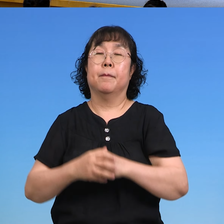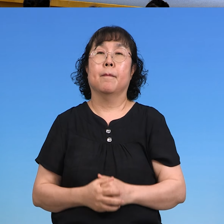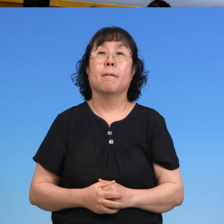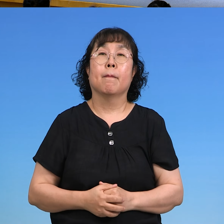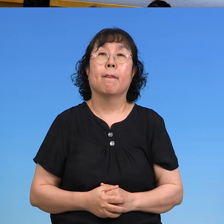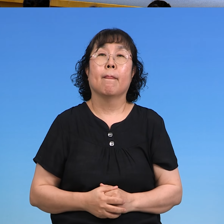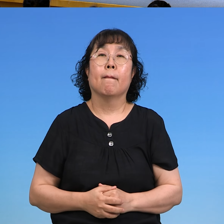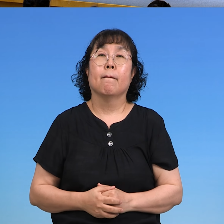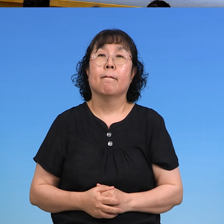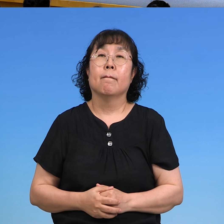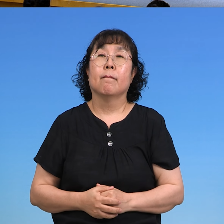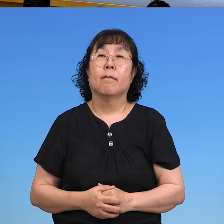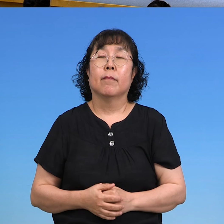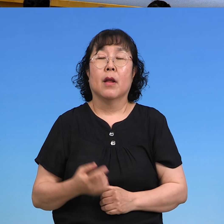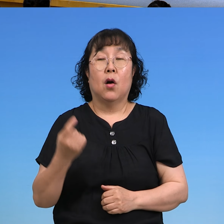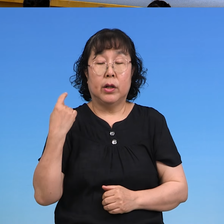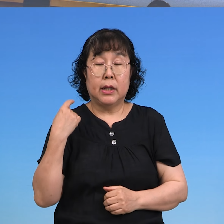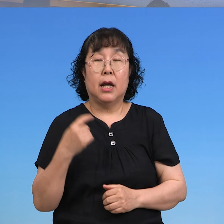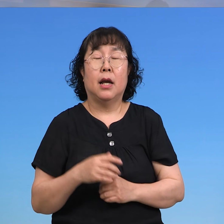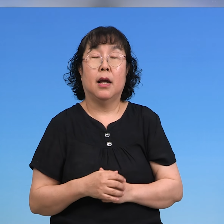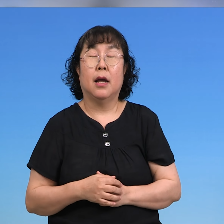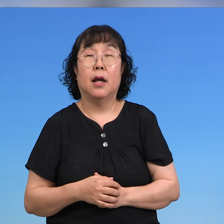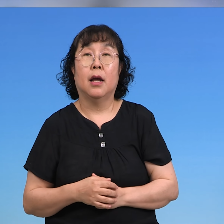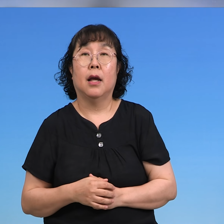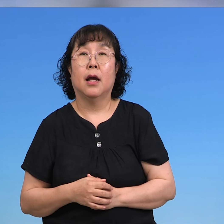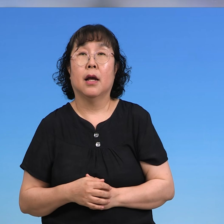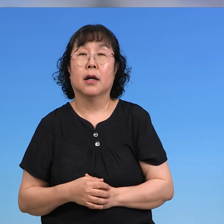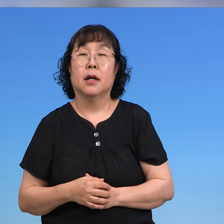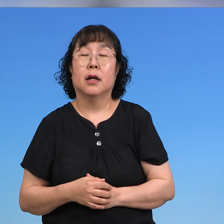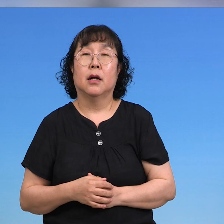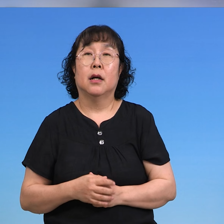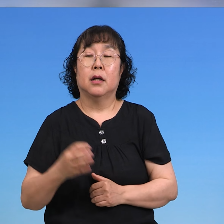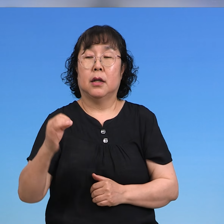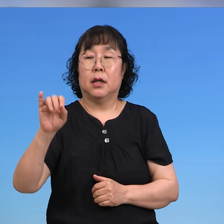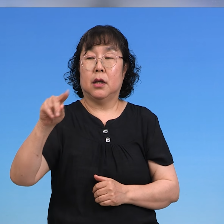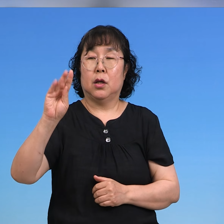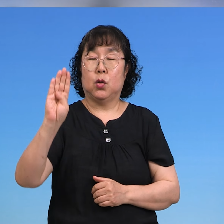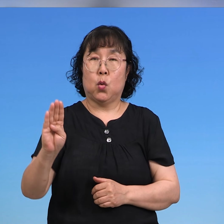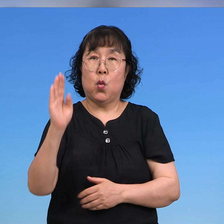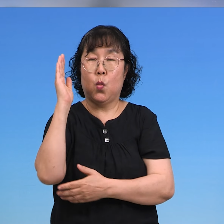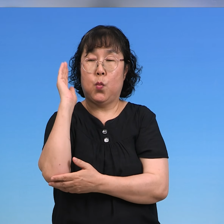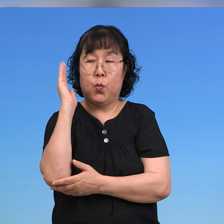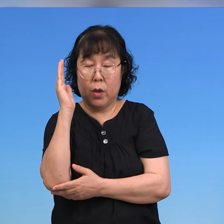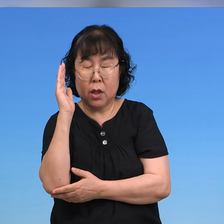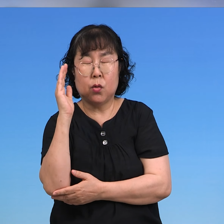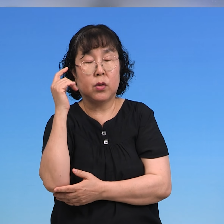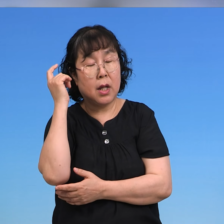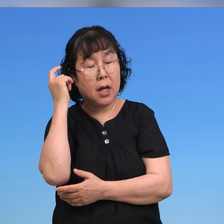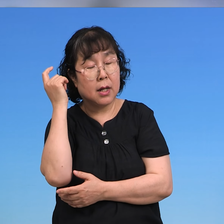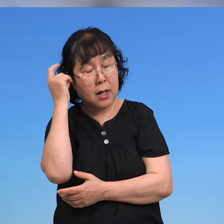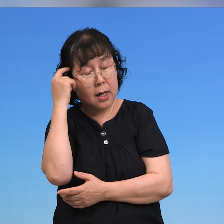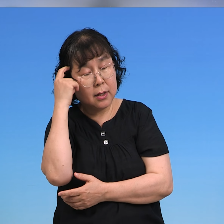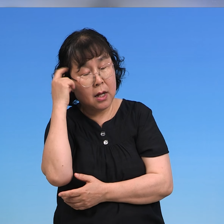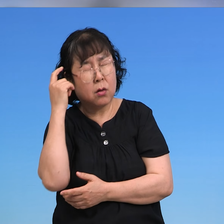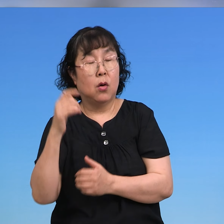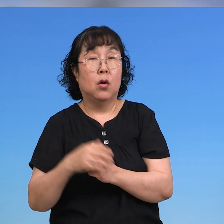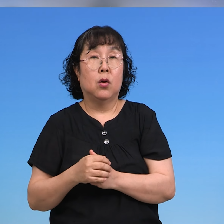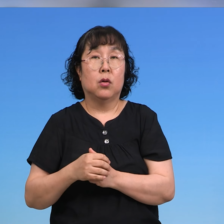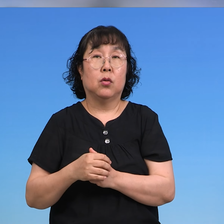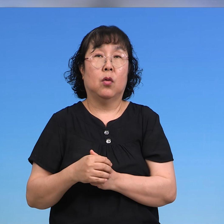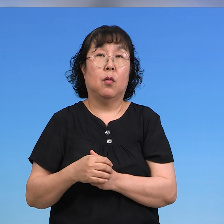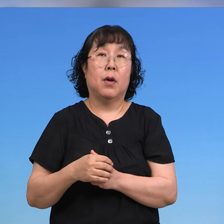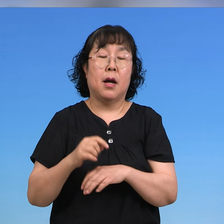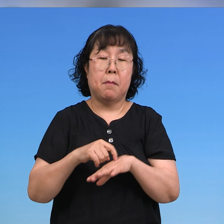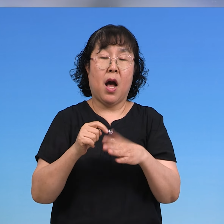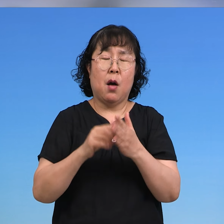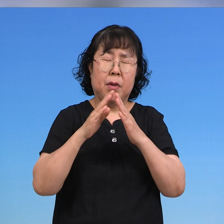어제 제가 그리로 쑥 아침에 가는데 그 이솝 우화도 생각나고 억장이 무너져 저한테 찾아와 울면서 하소연하는